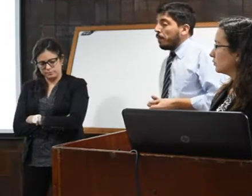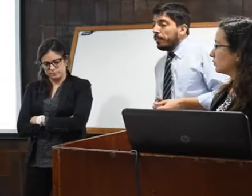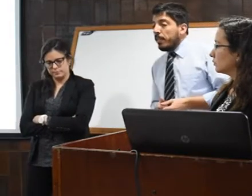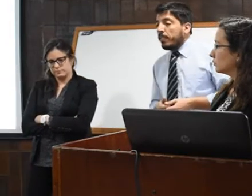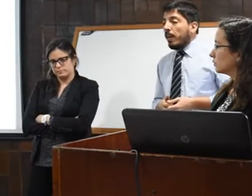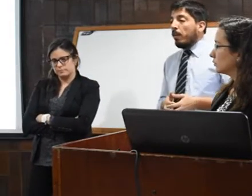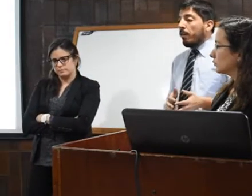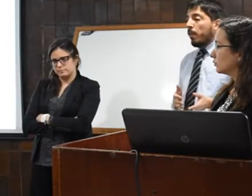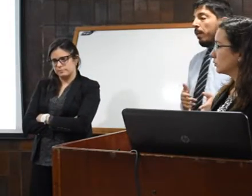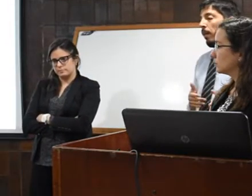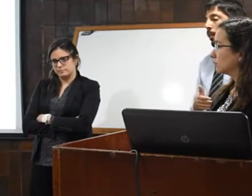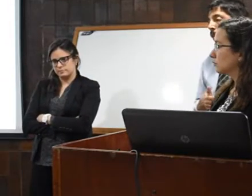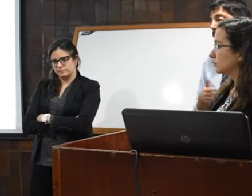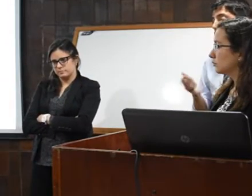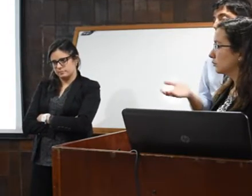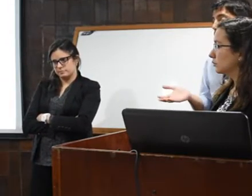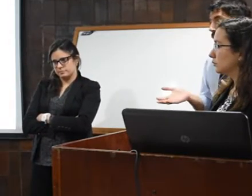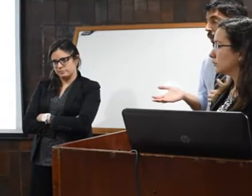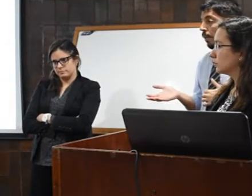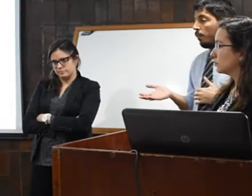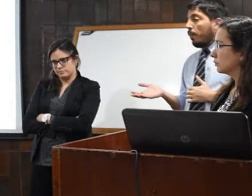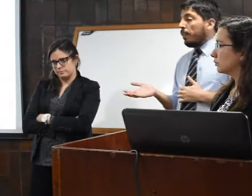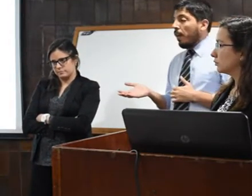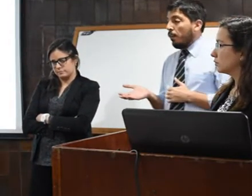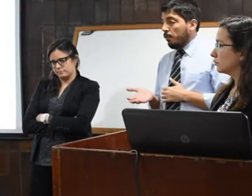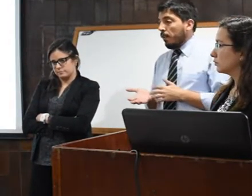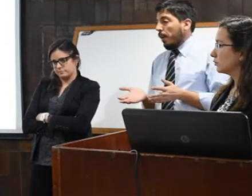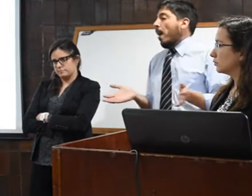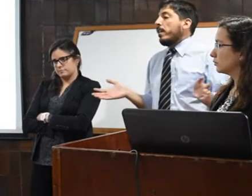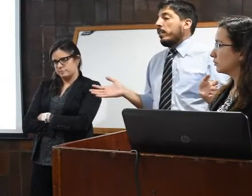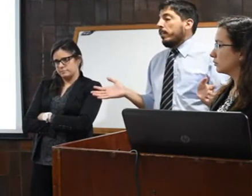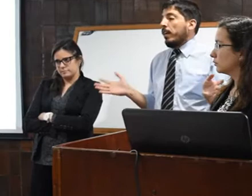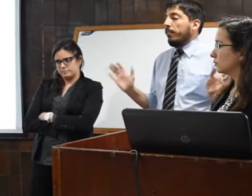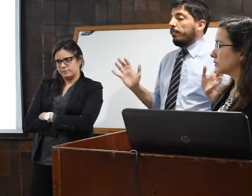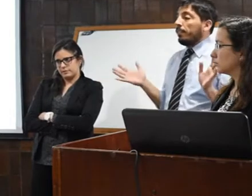estamos interesados en dar de baja de seguro y contratarlo